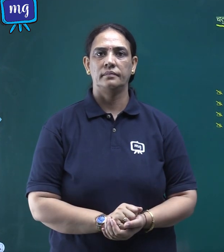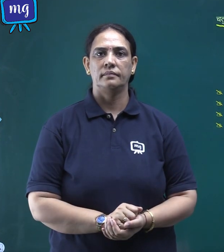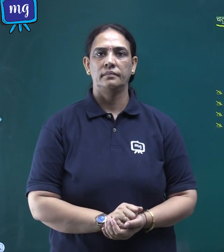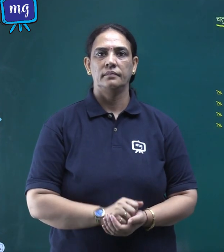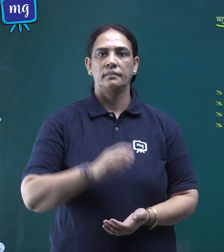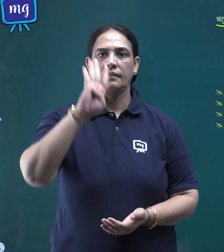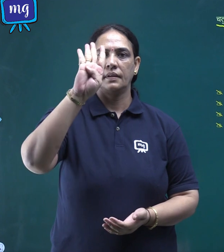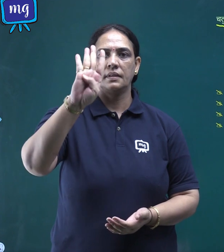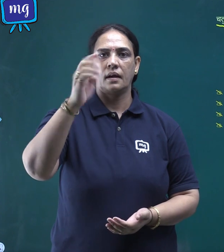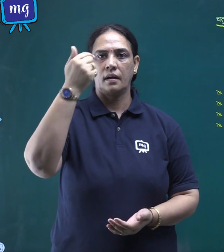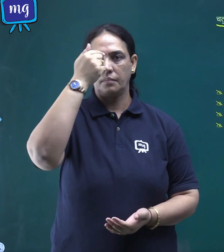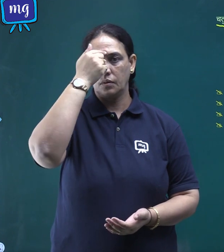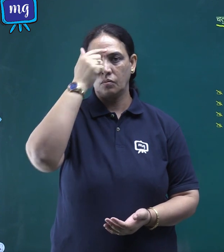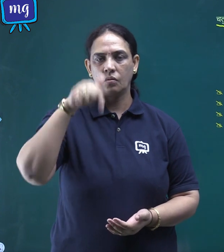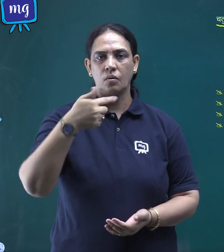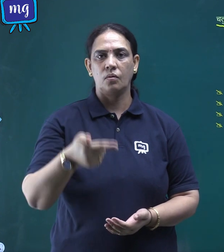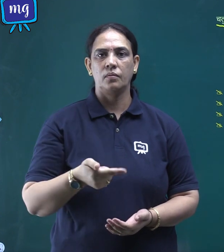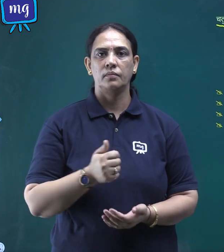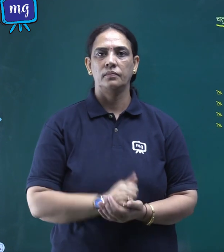चार बिंदुओं को